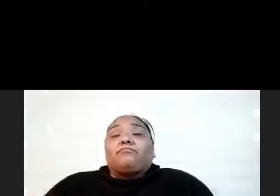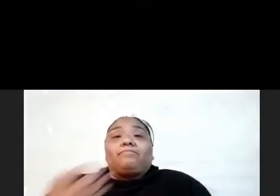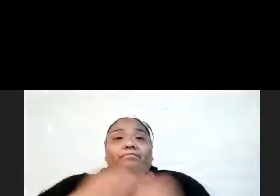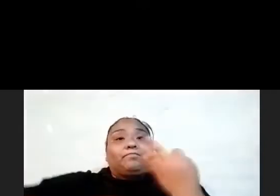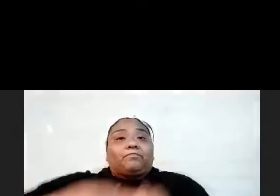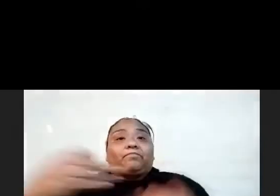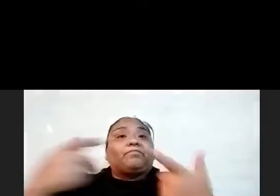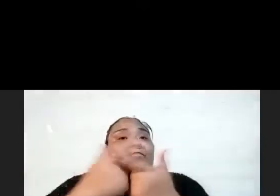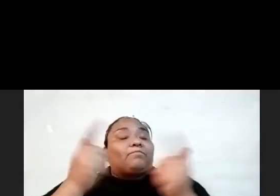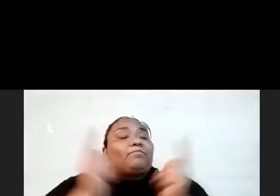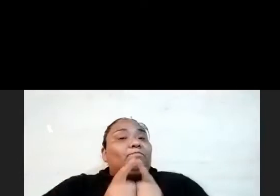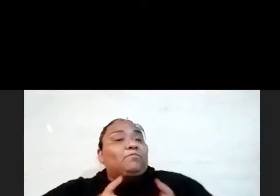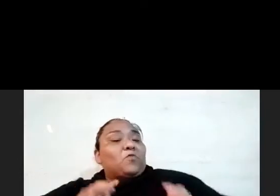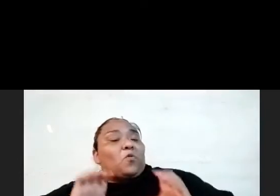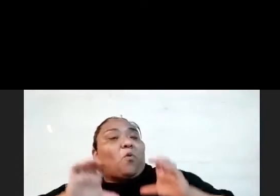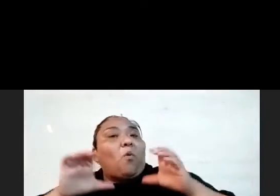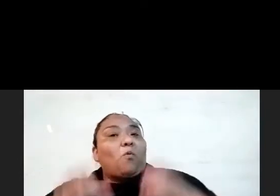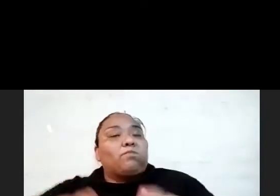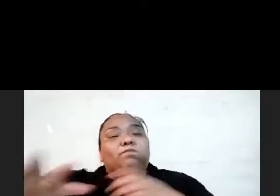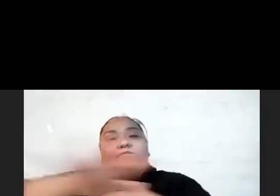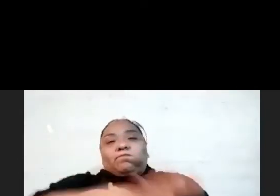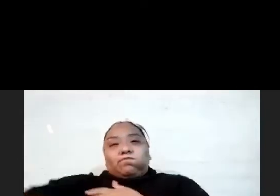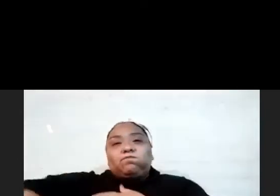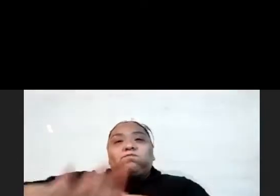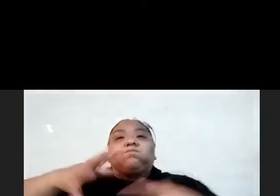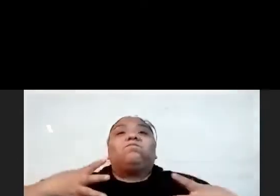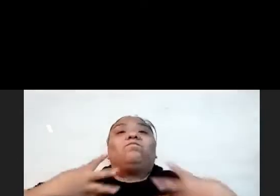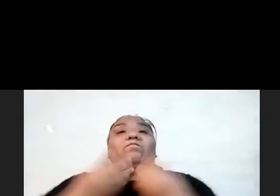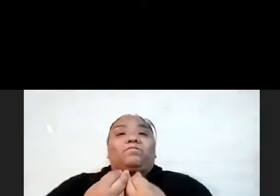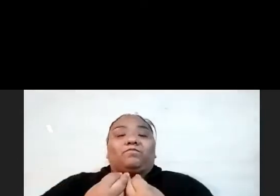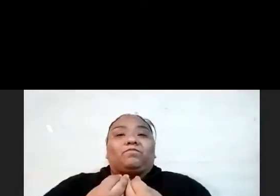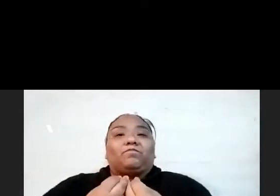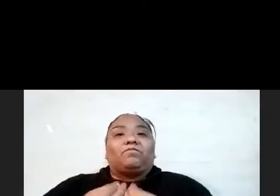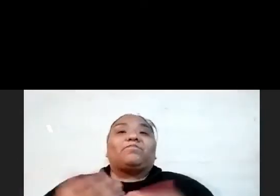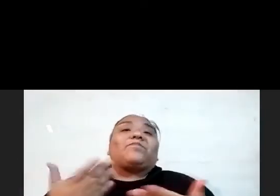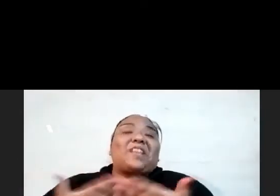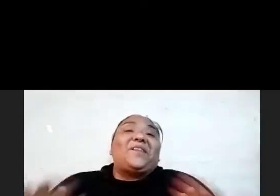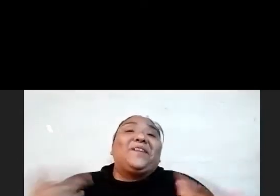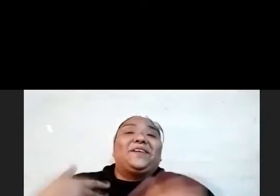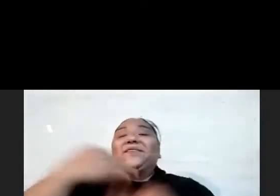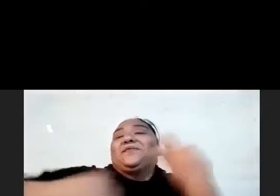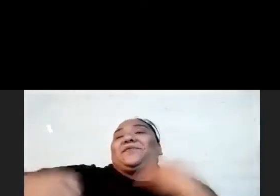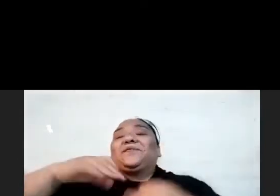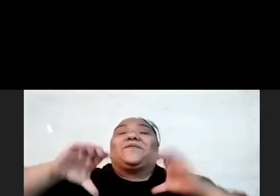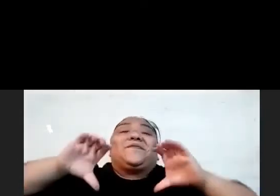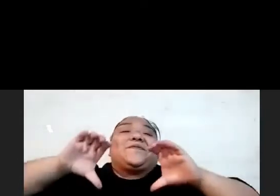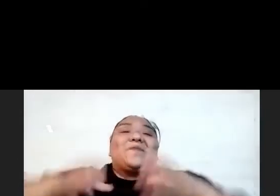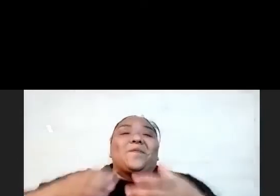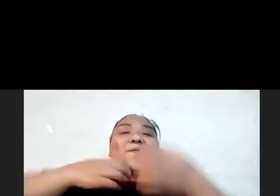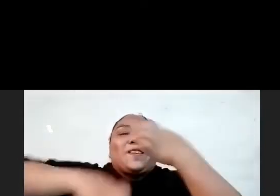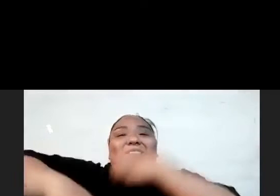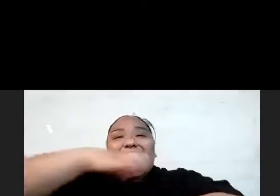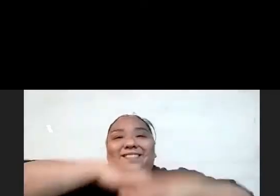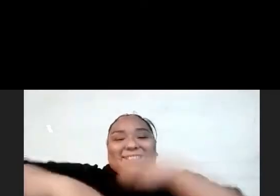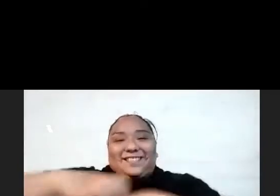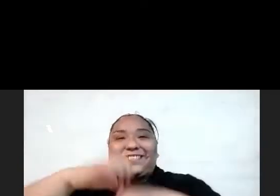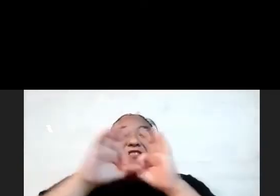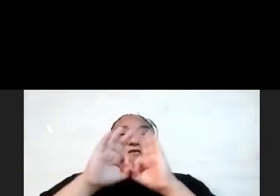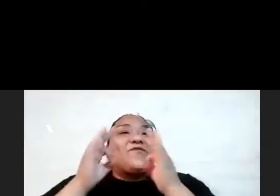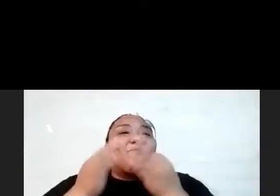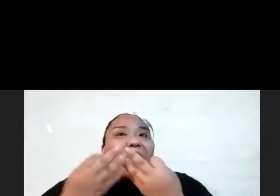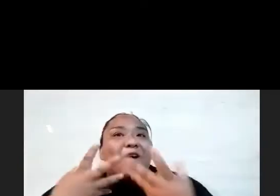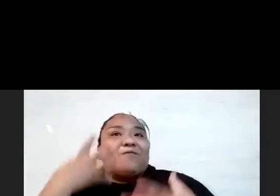una comunidad que, bueno, en este caso, pues es la comunidad Estanquillo, todos los que formamos parte